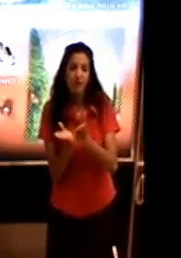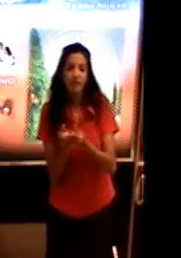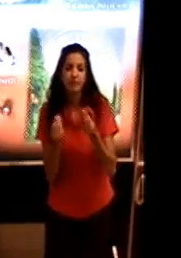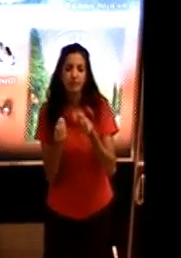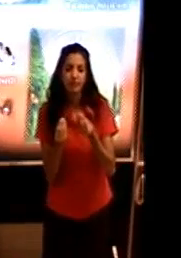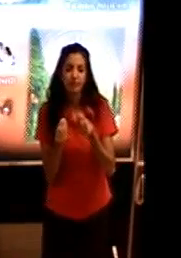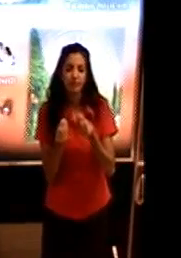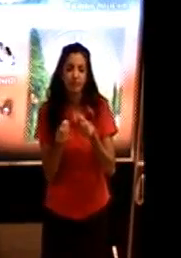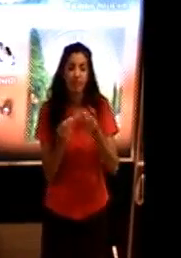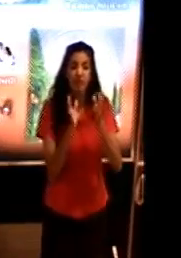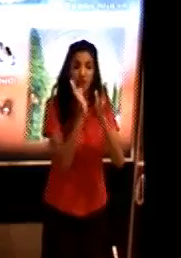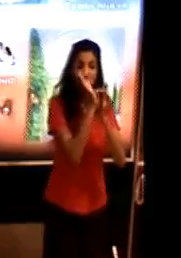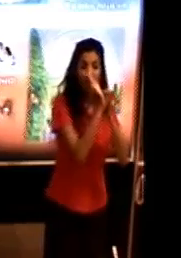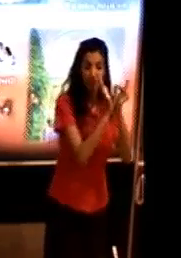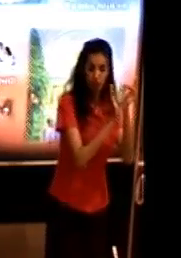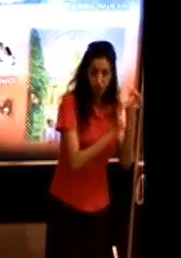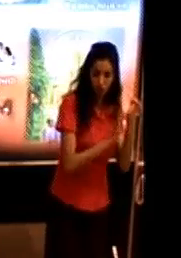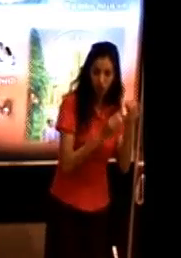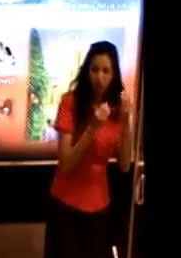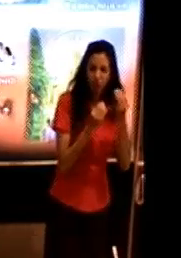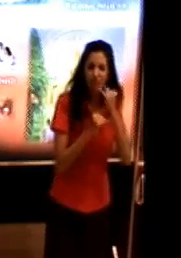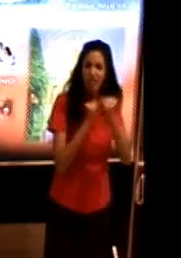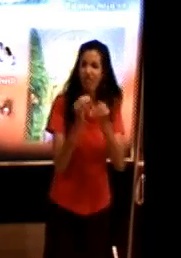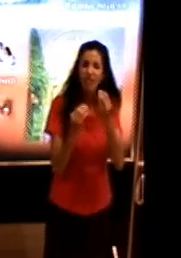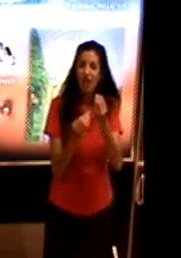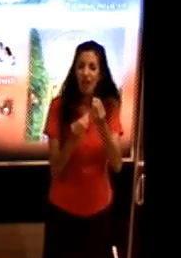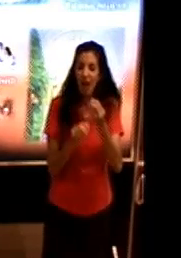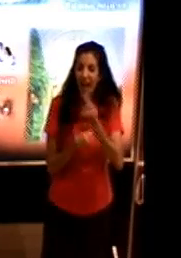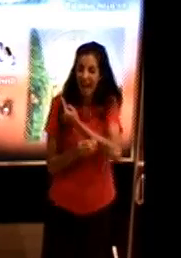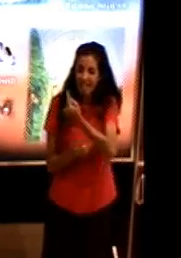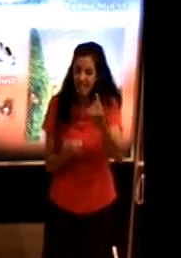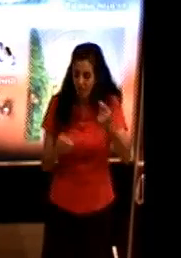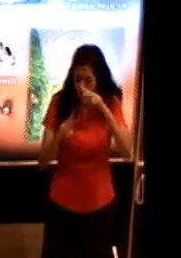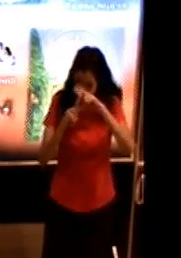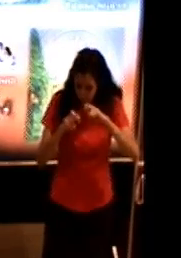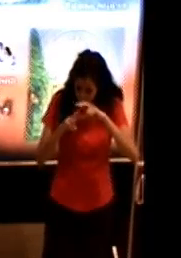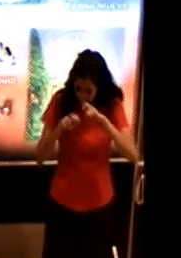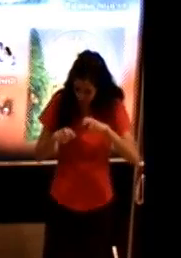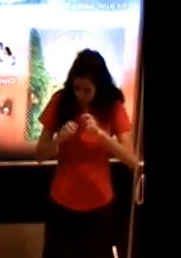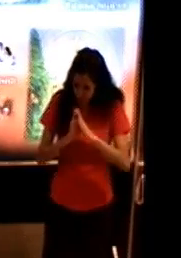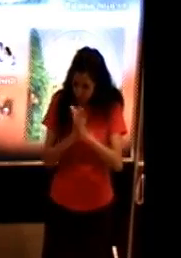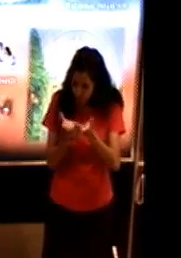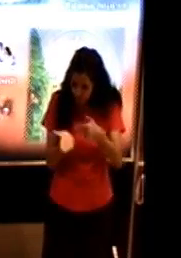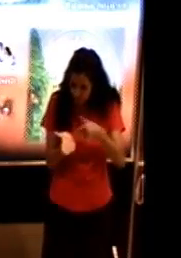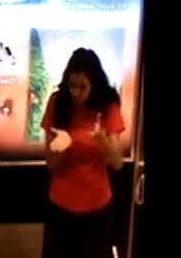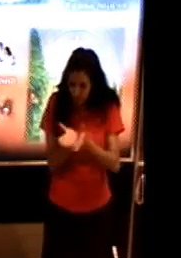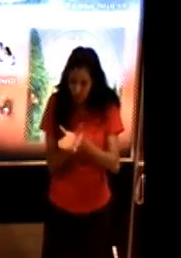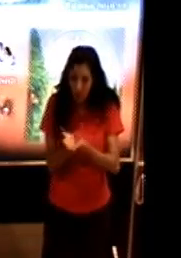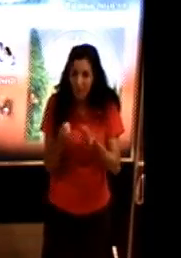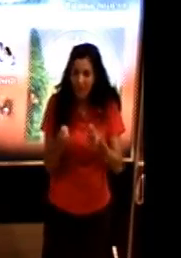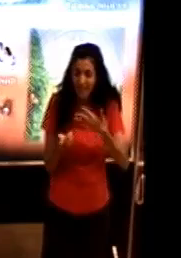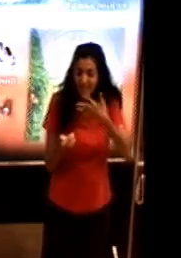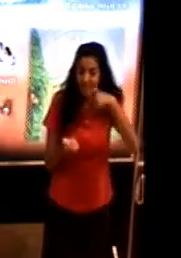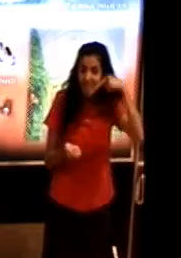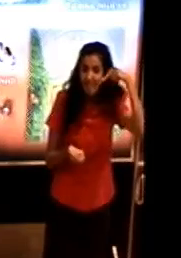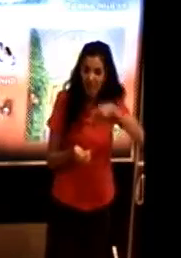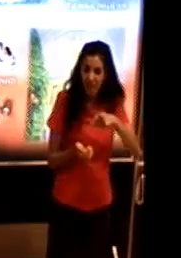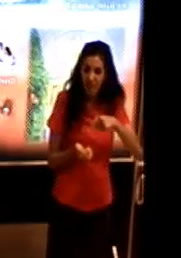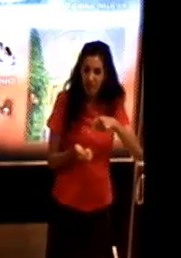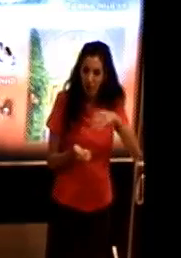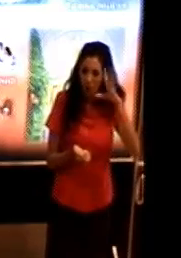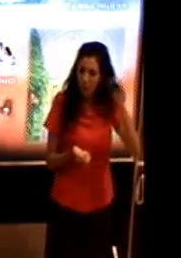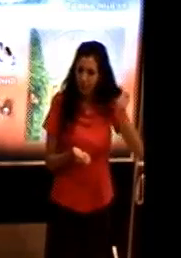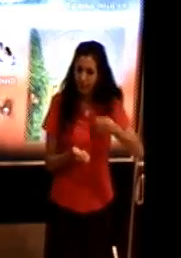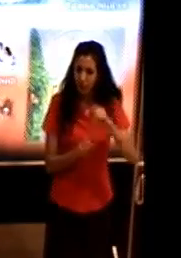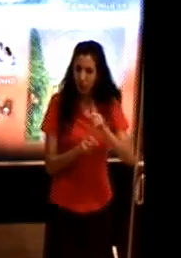escudriñad las Escrituras, a fin de que podamos entender el lenguaje asombroso de la palabra de